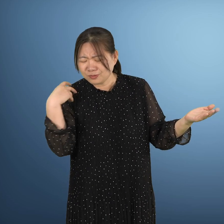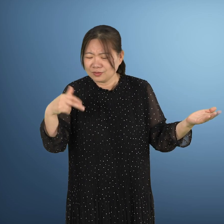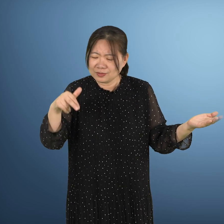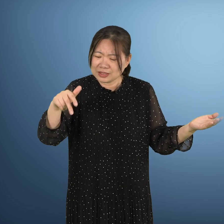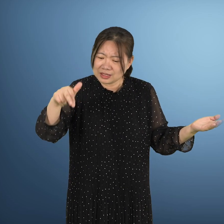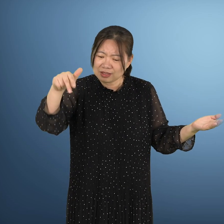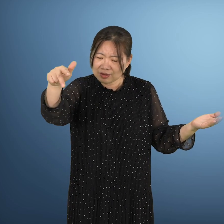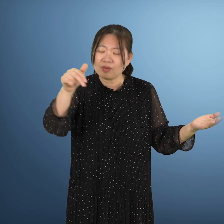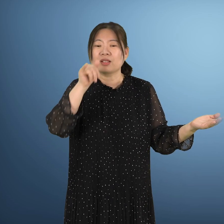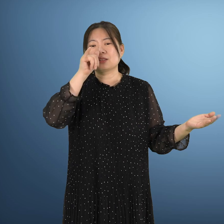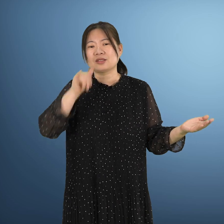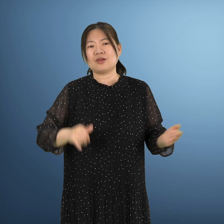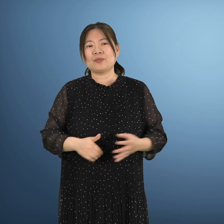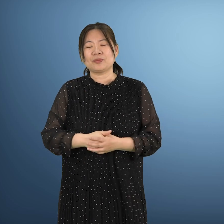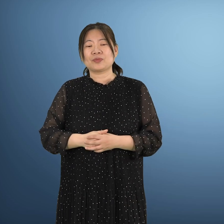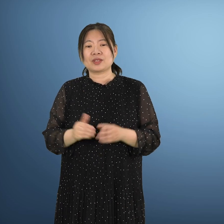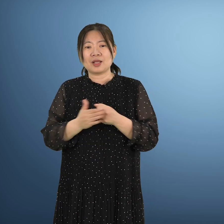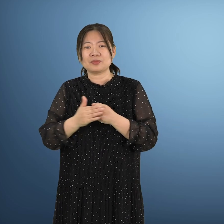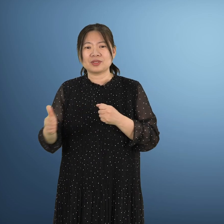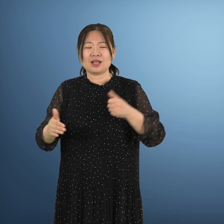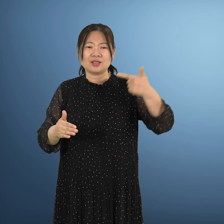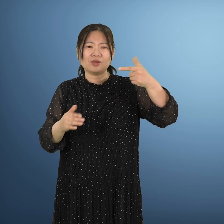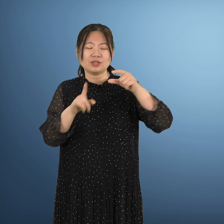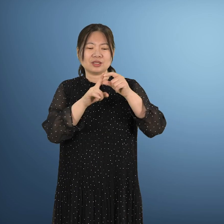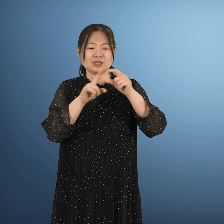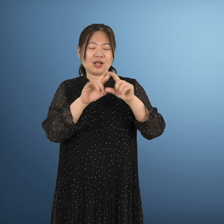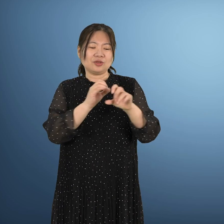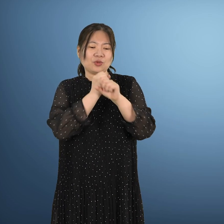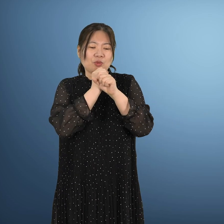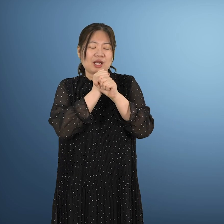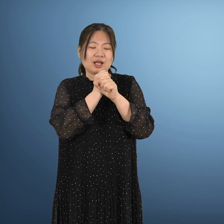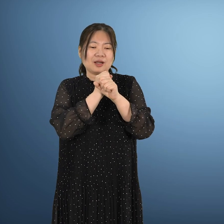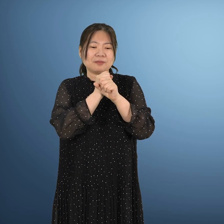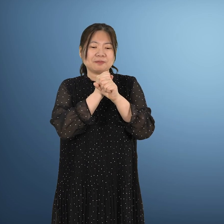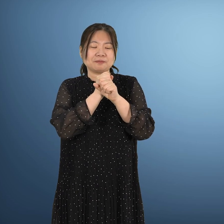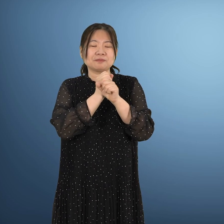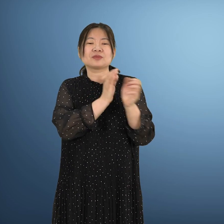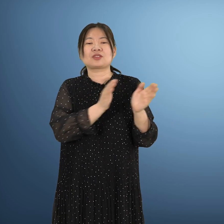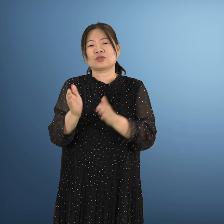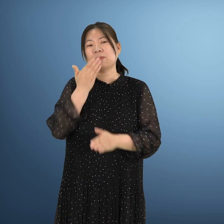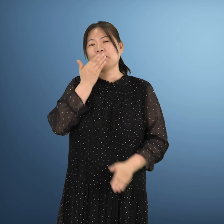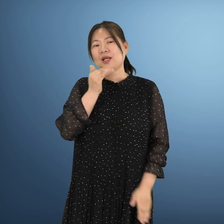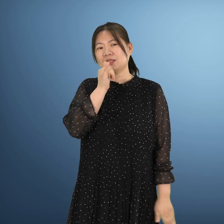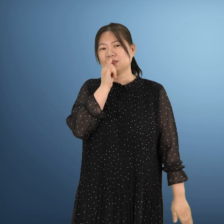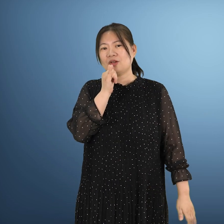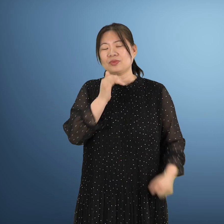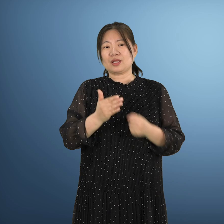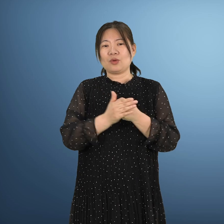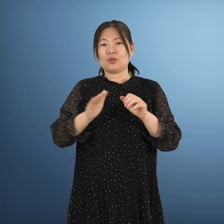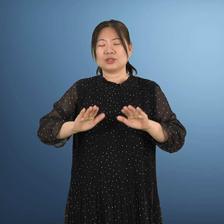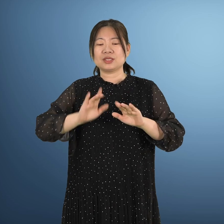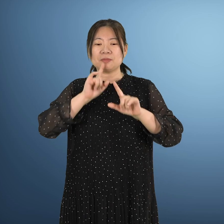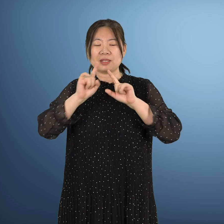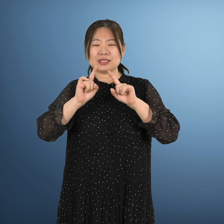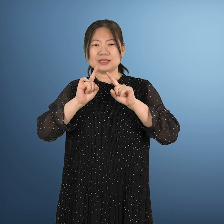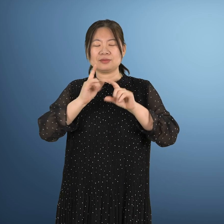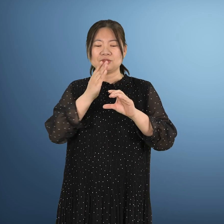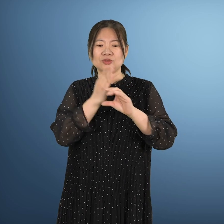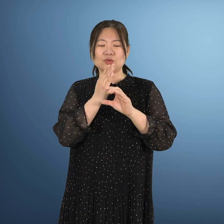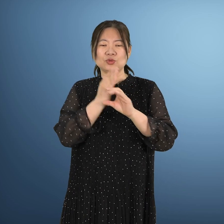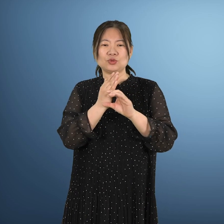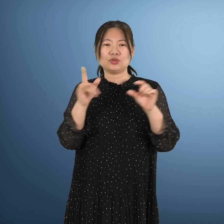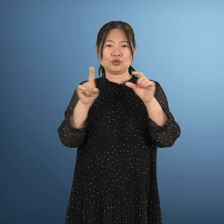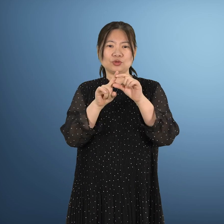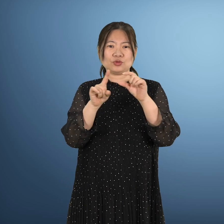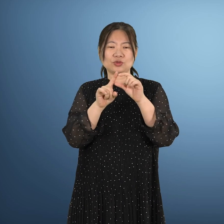이것을 우리는 6글자로 이렇게 표현할 수 있습니다. 한번 따라서 해볼까요? 어쩌면 오늘 말씀의